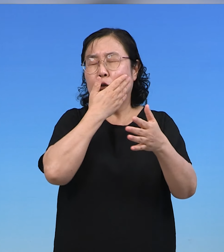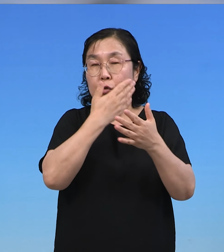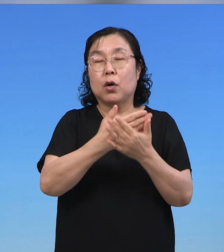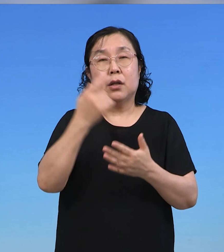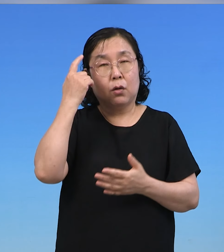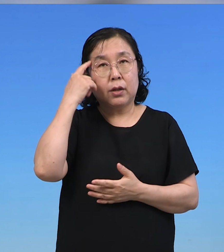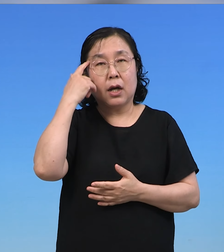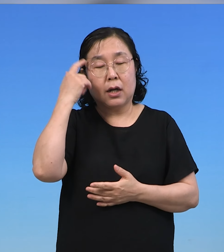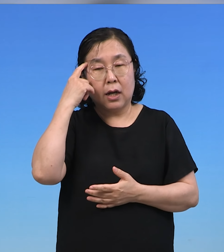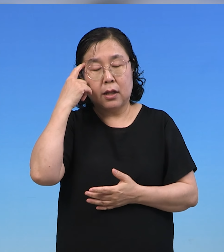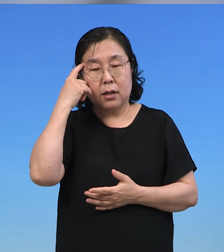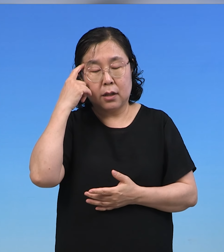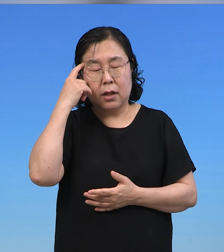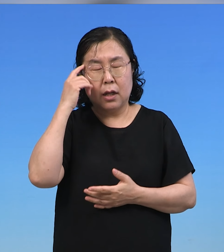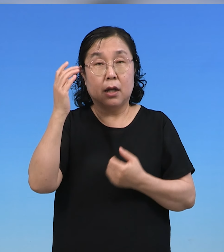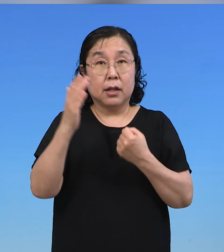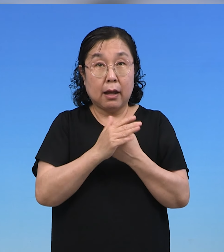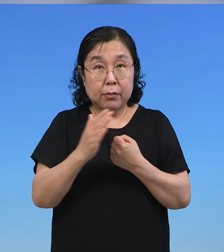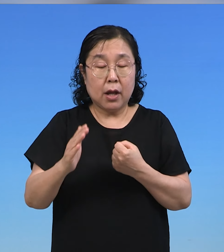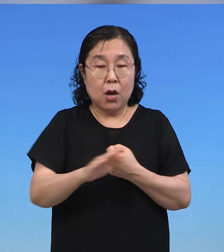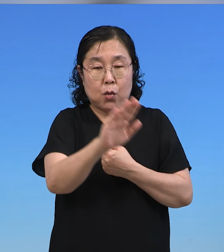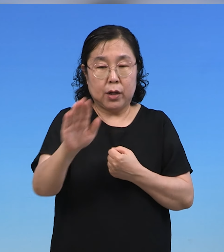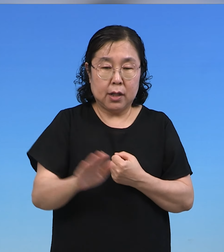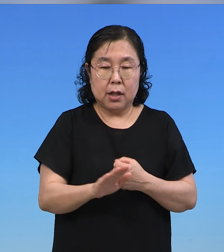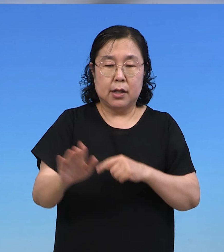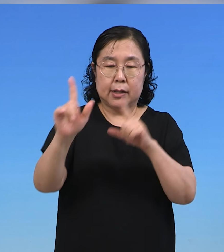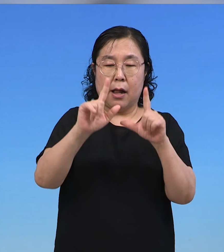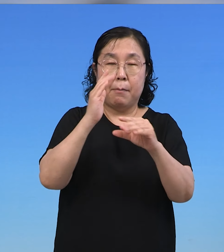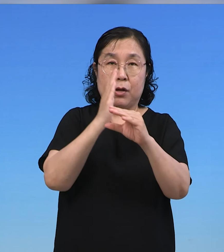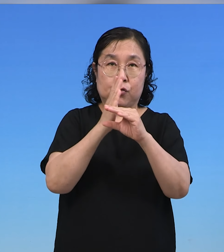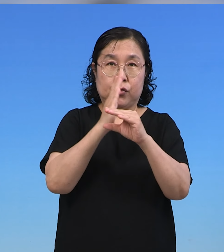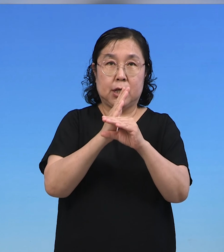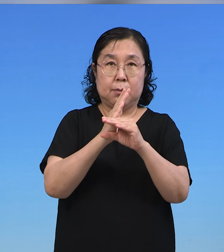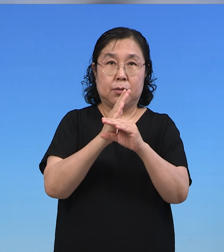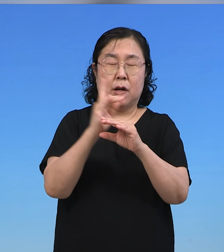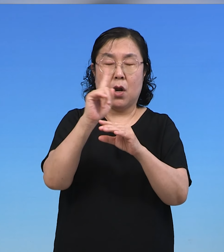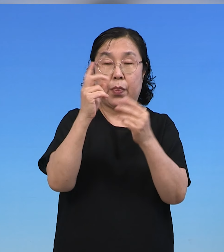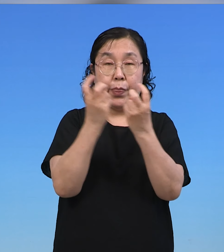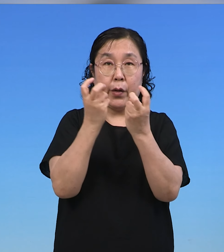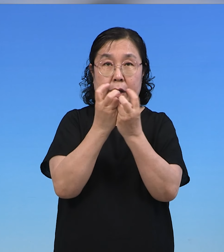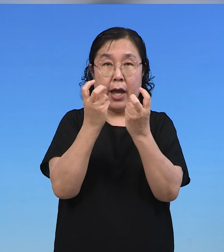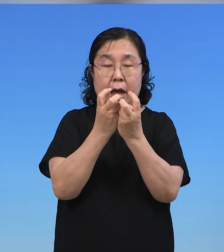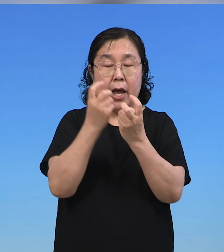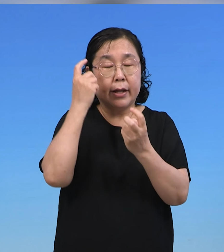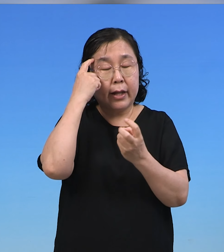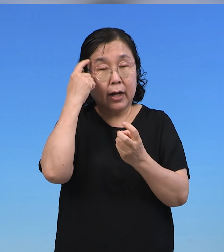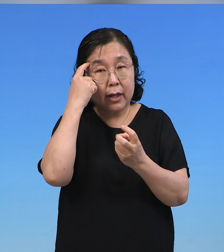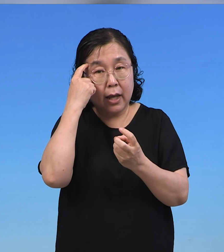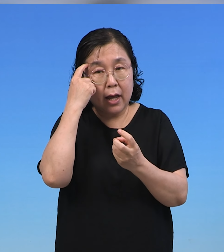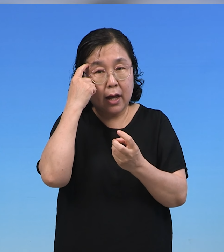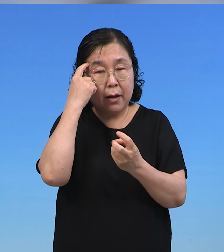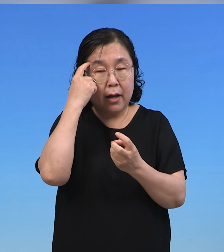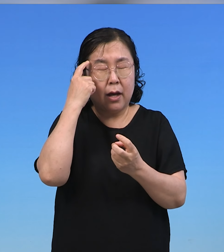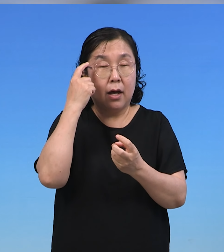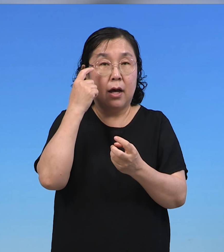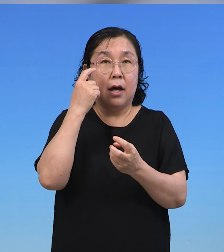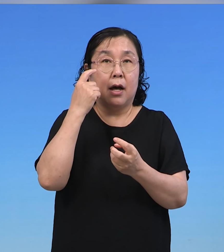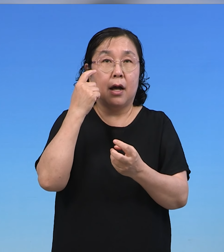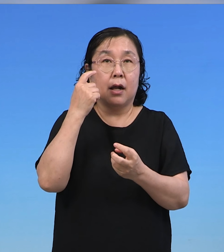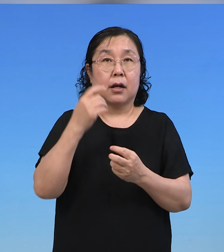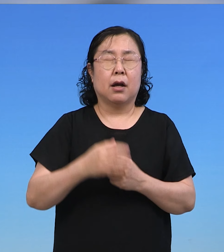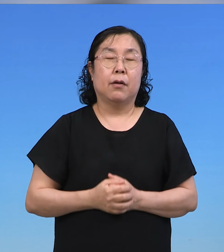시대이기 때문에 우리는 삶의 중심을 어떻게 잡아야 된다고요? 팍스 로마나가 아니라 그리스도의